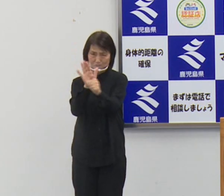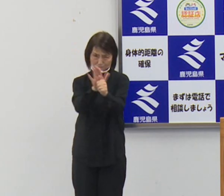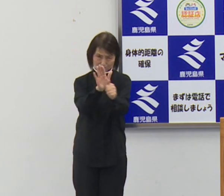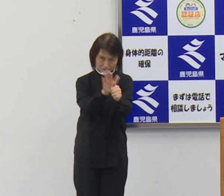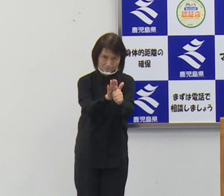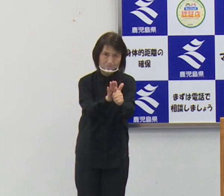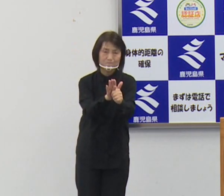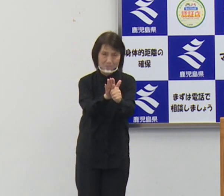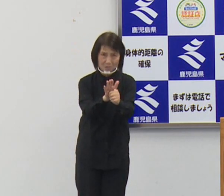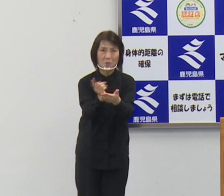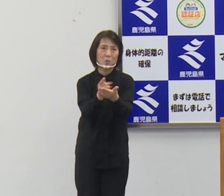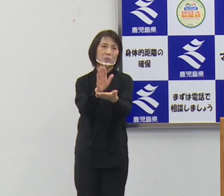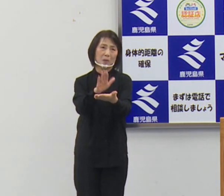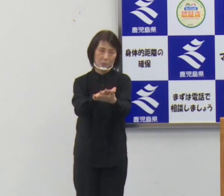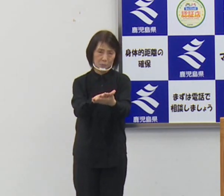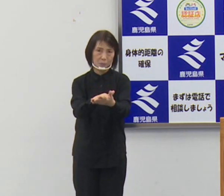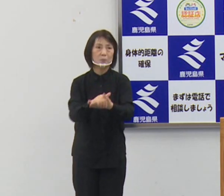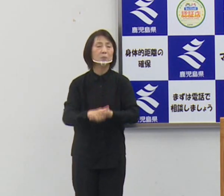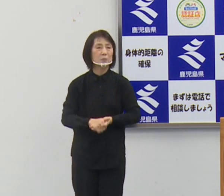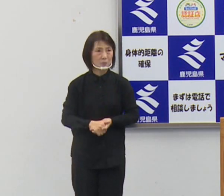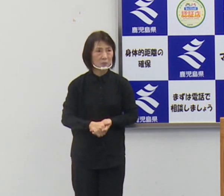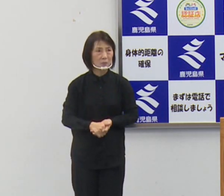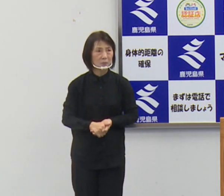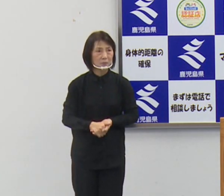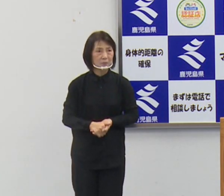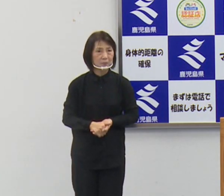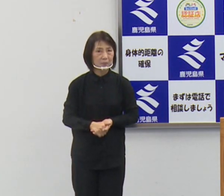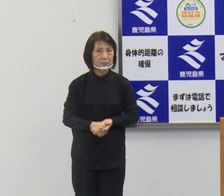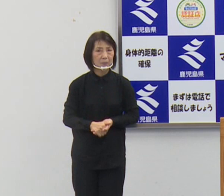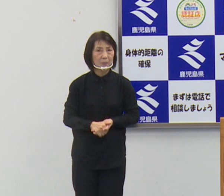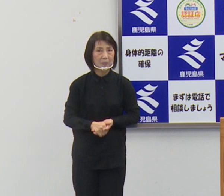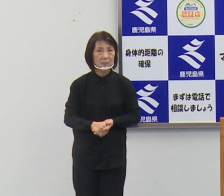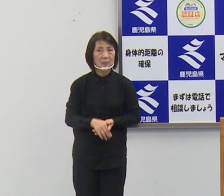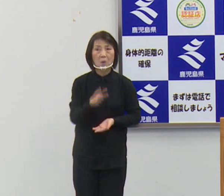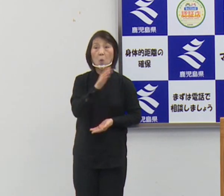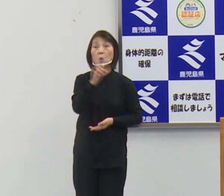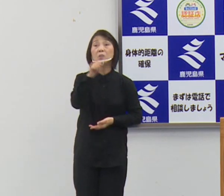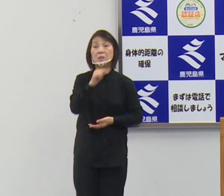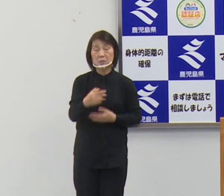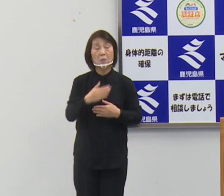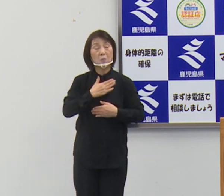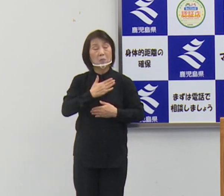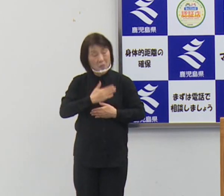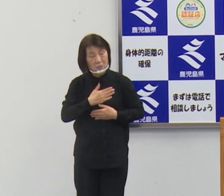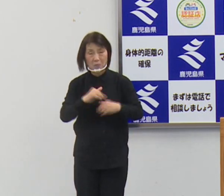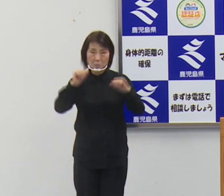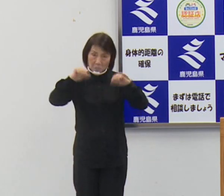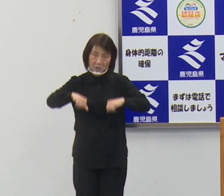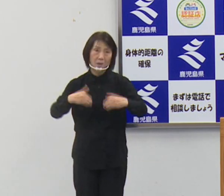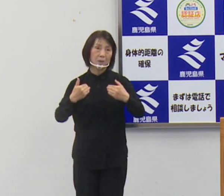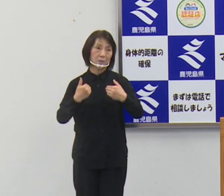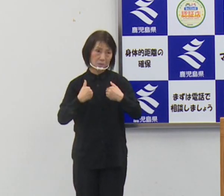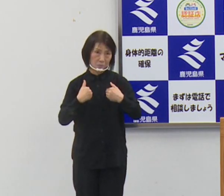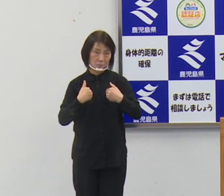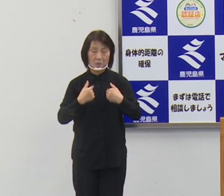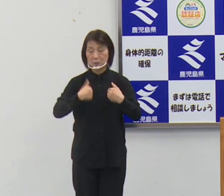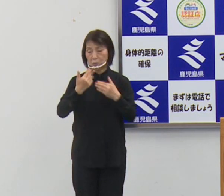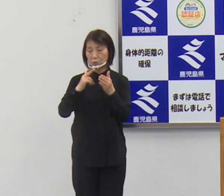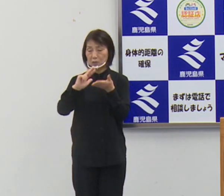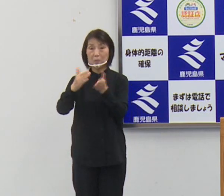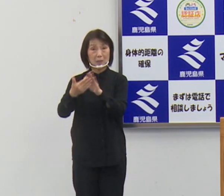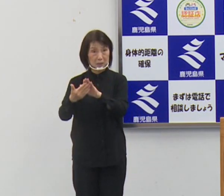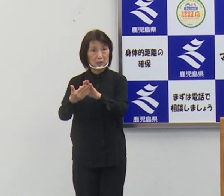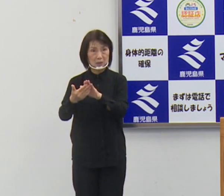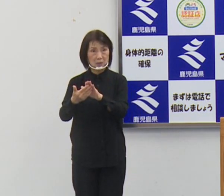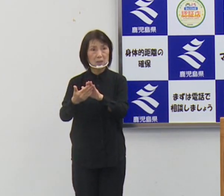にしてますけども、その他に何かある場合には本人 のご了解を得た上で地元の市町村の方にもですねお